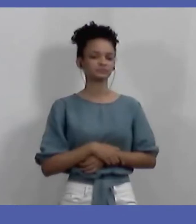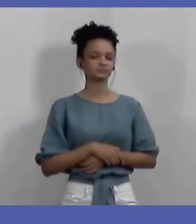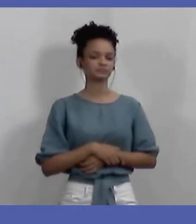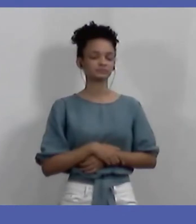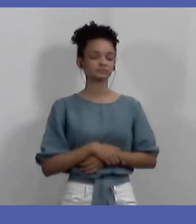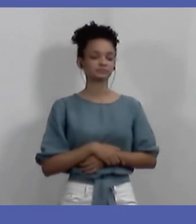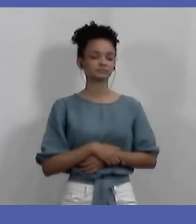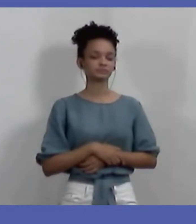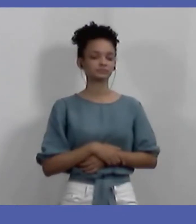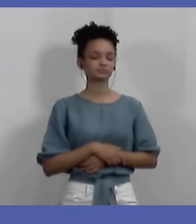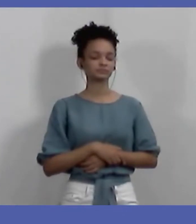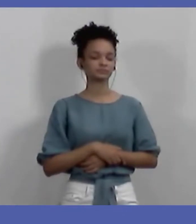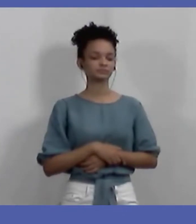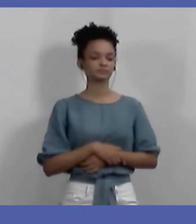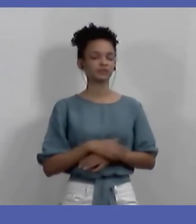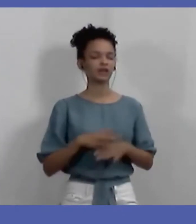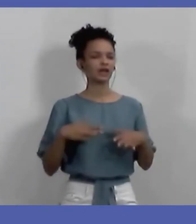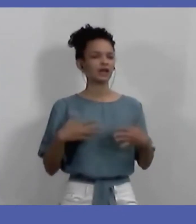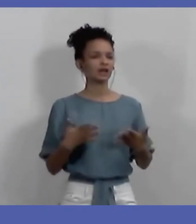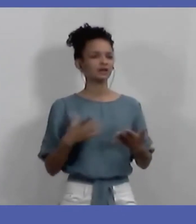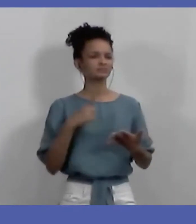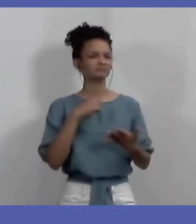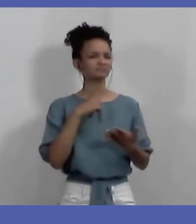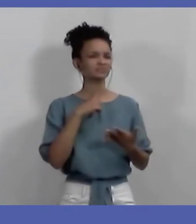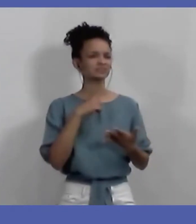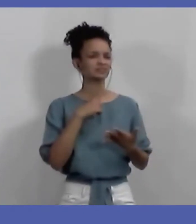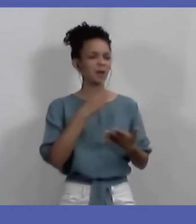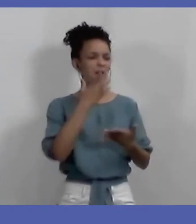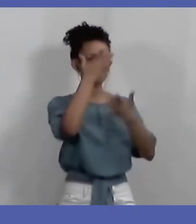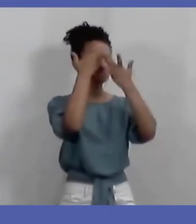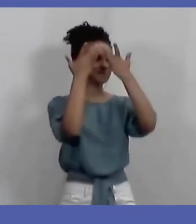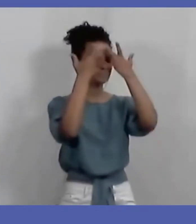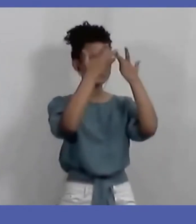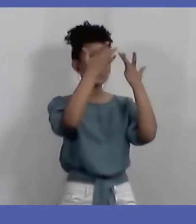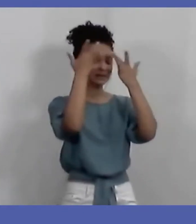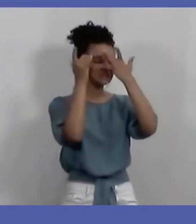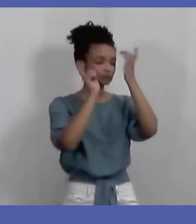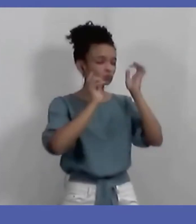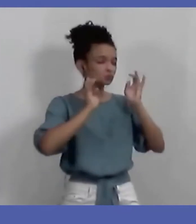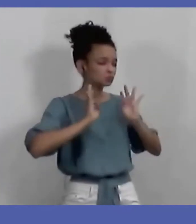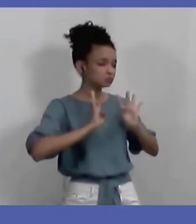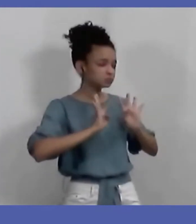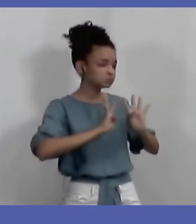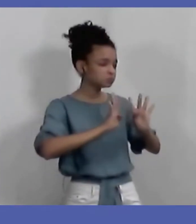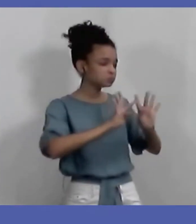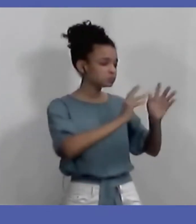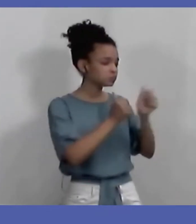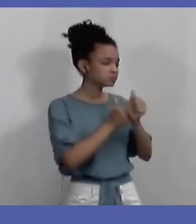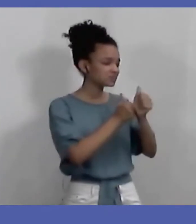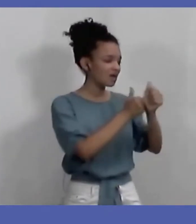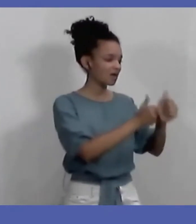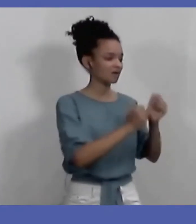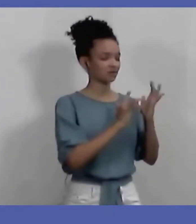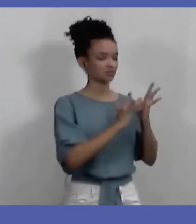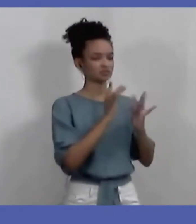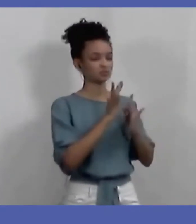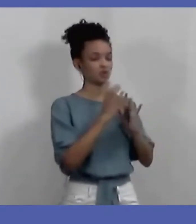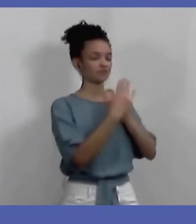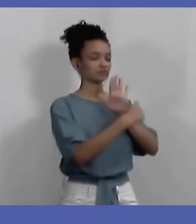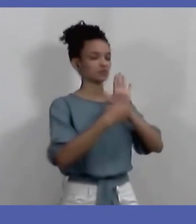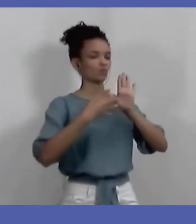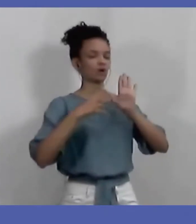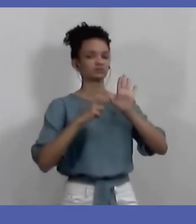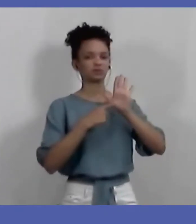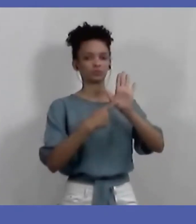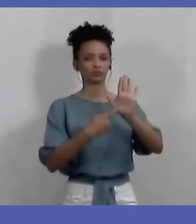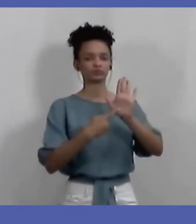Então, olha, que há tanta gente indo atrás do Senhor. No versículo 45, ele diz assim: